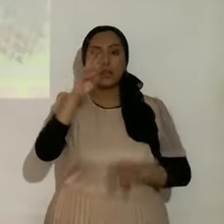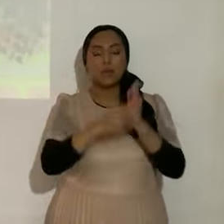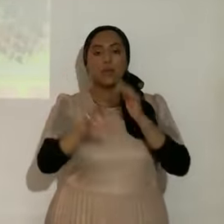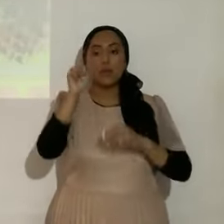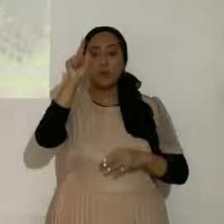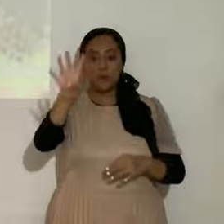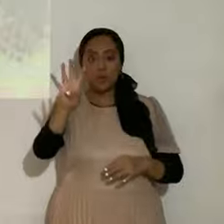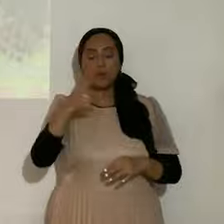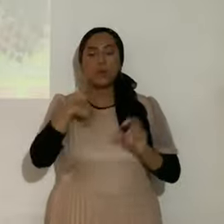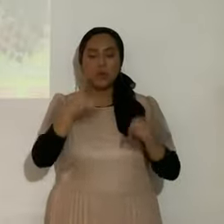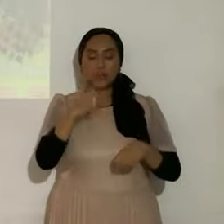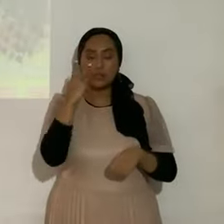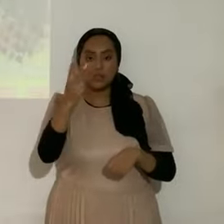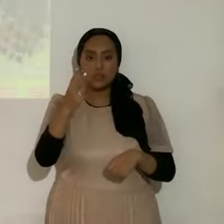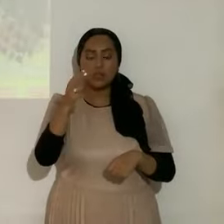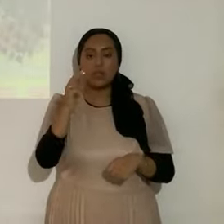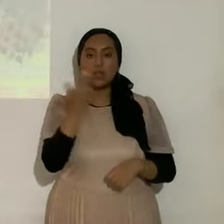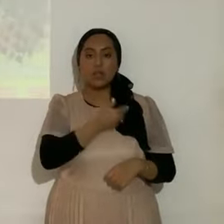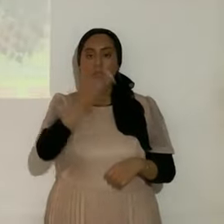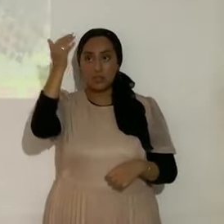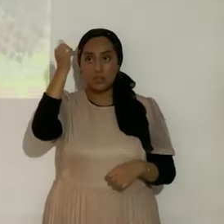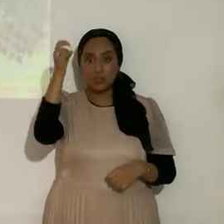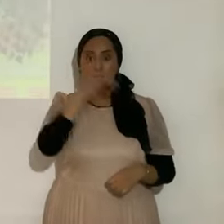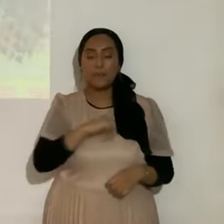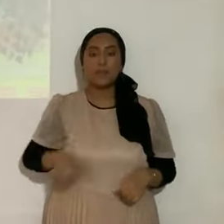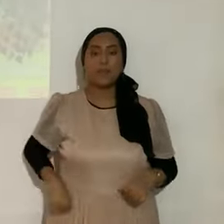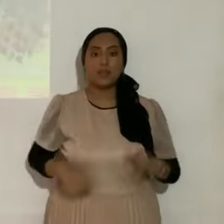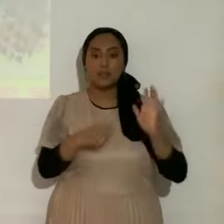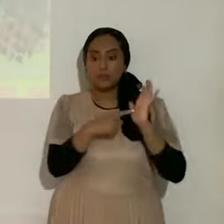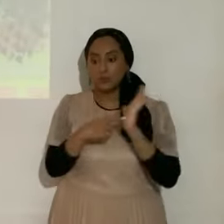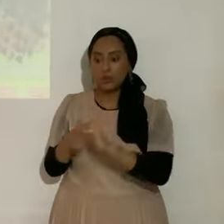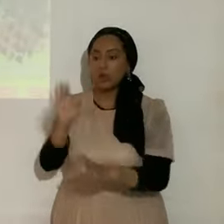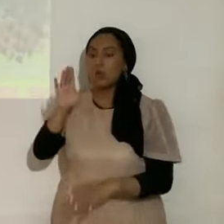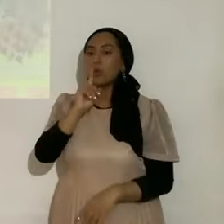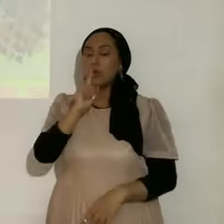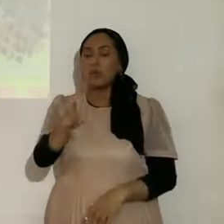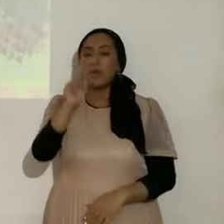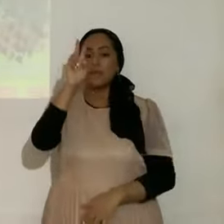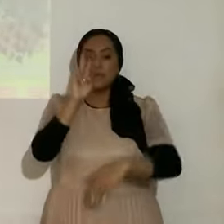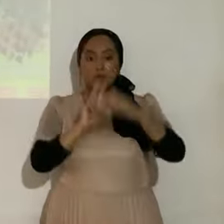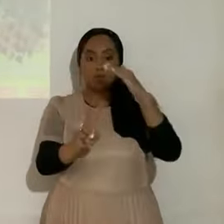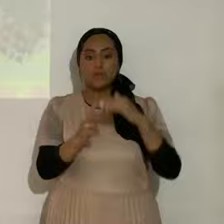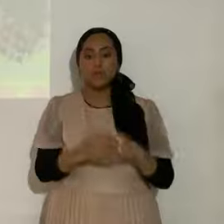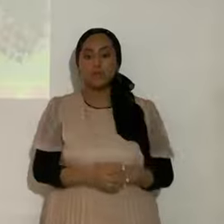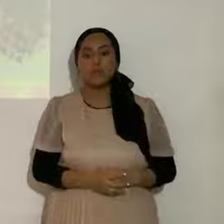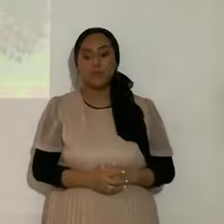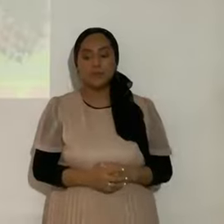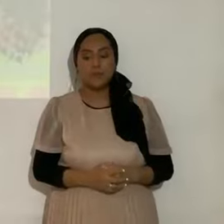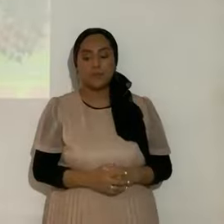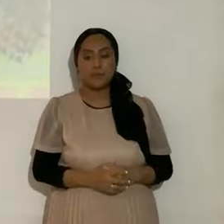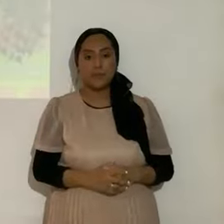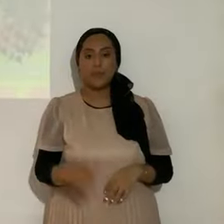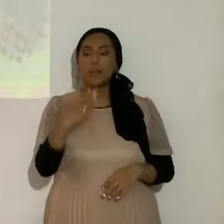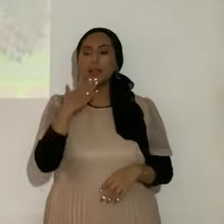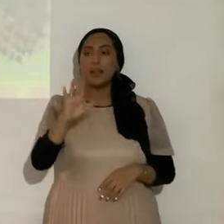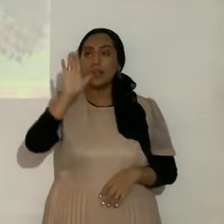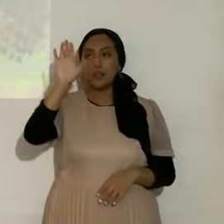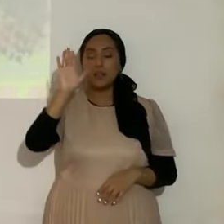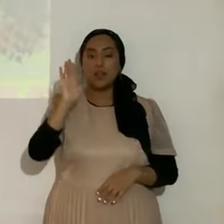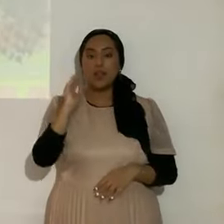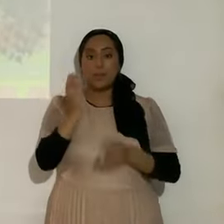ver, nuestro Adón Yahshua HaMashiach da a notar realmente las profecías. Y según las profecías, y gracias a sus siervos,